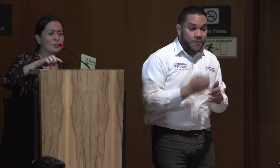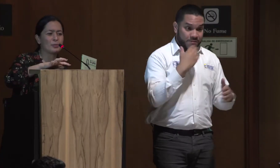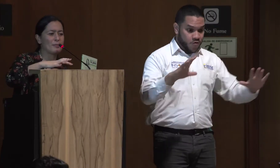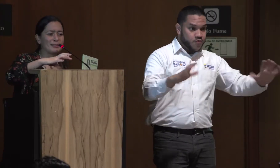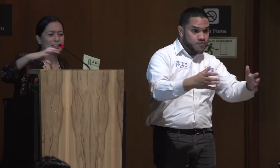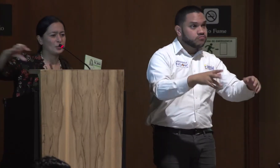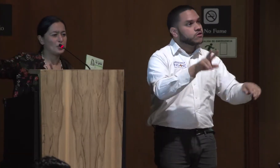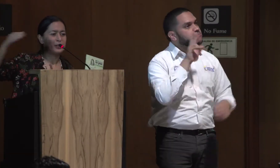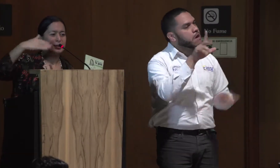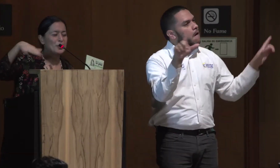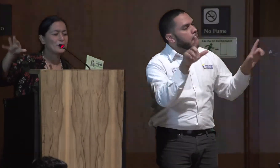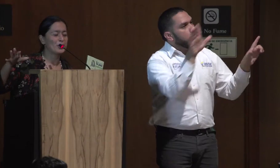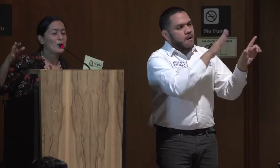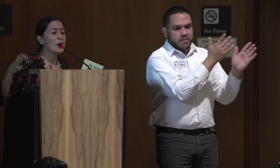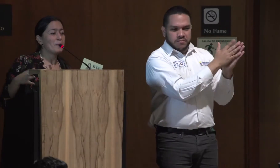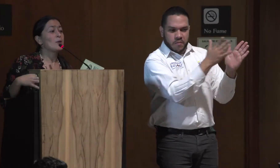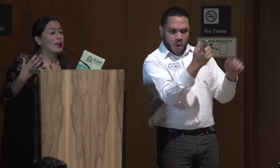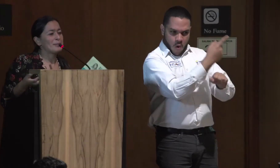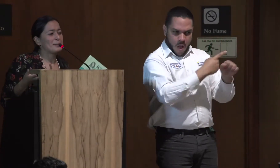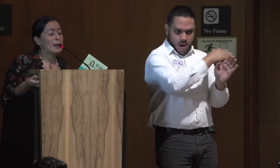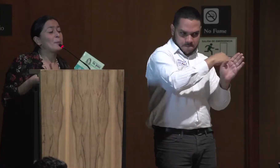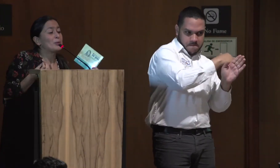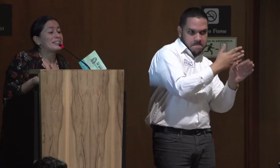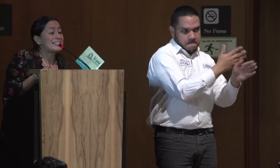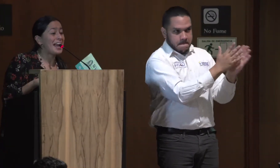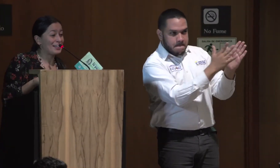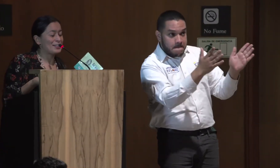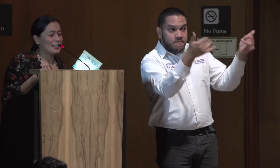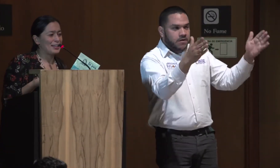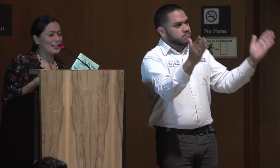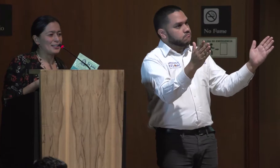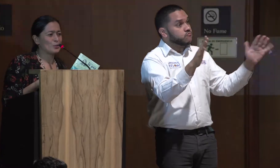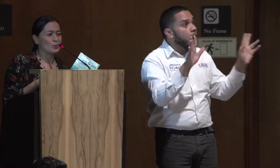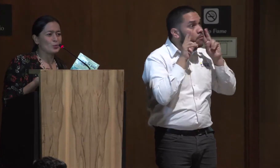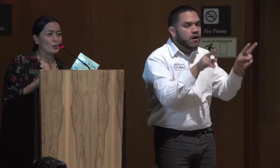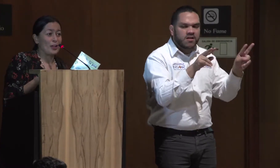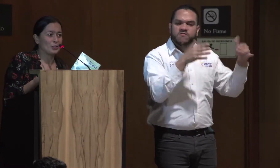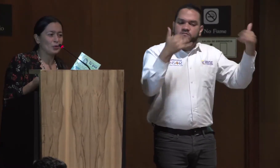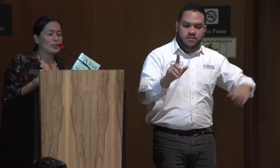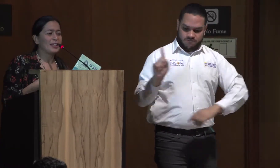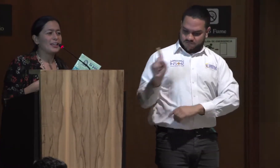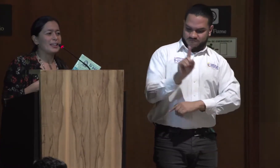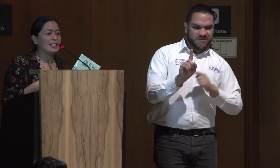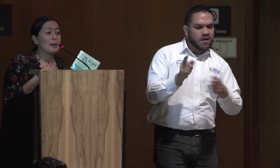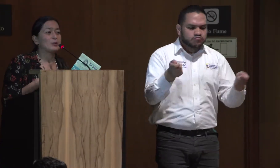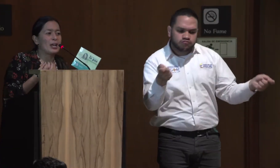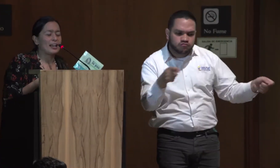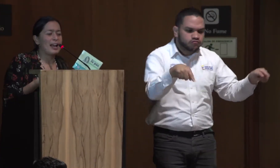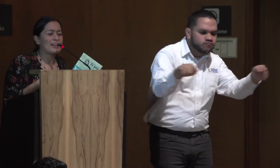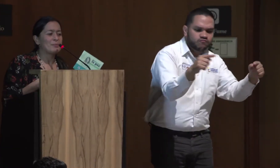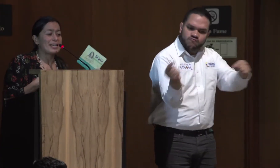media aproximadamente todo el video de corrido, pero realmente para potenciar su efecto y